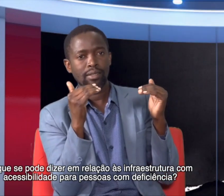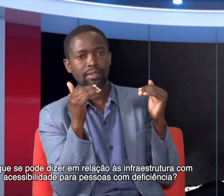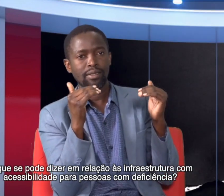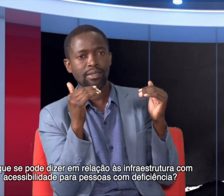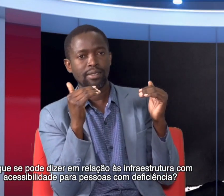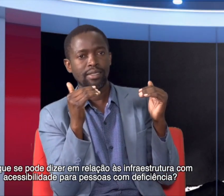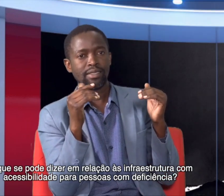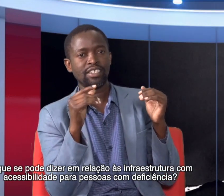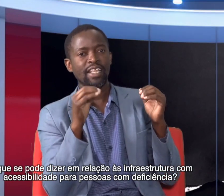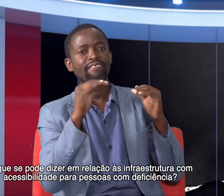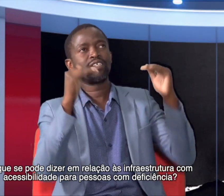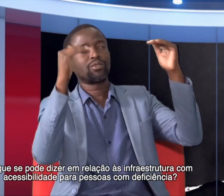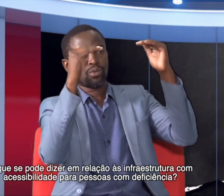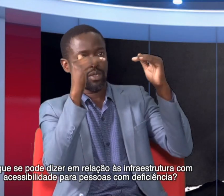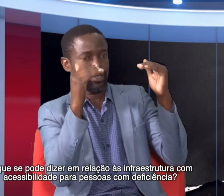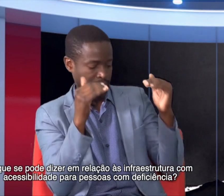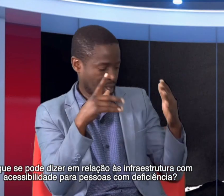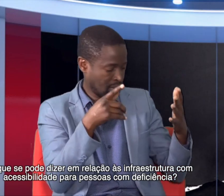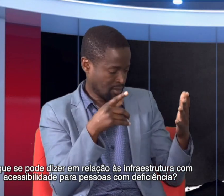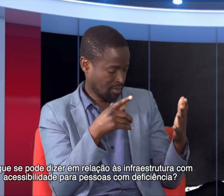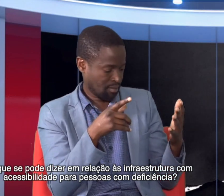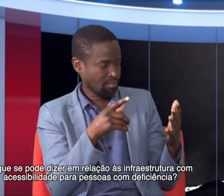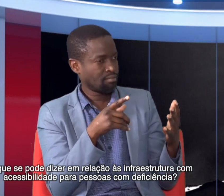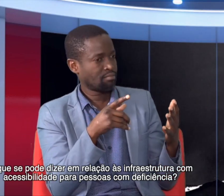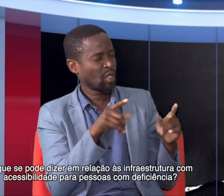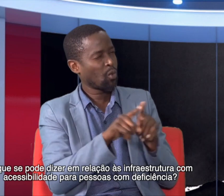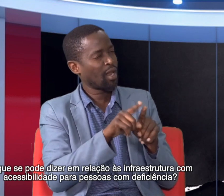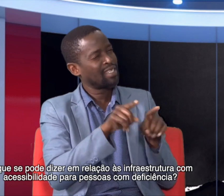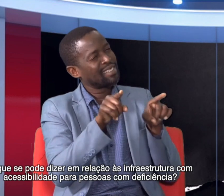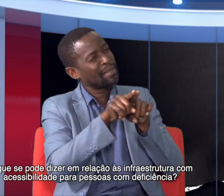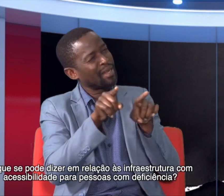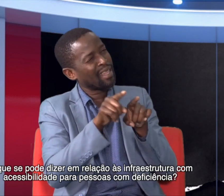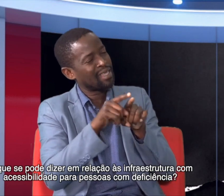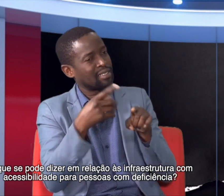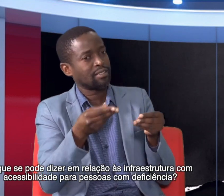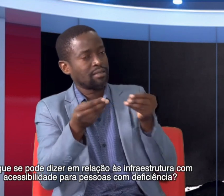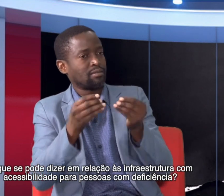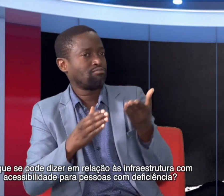quais são as distâncias em termos de infraestruturas